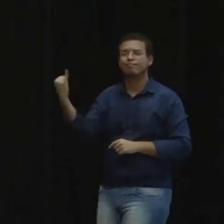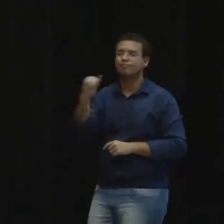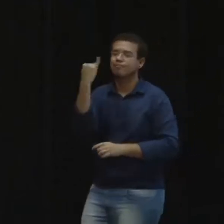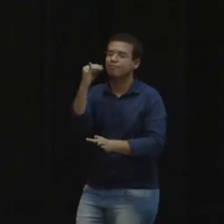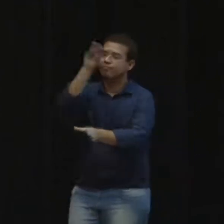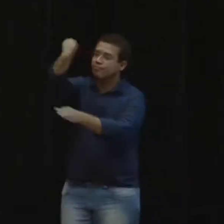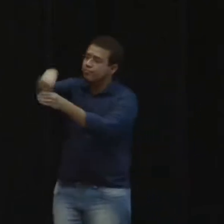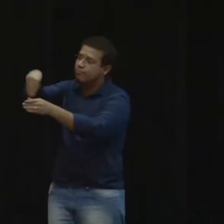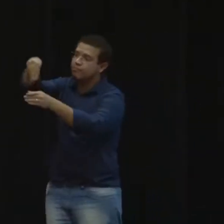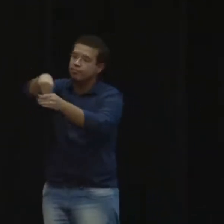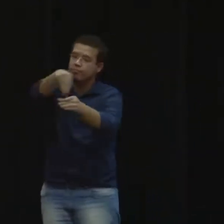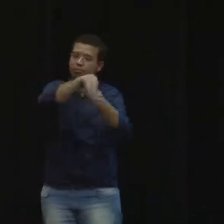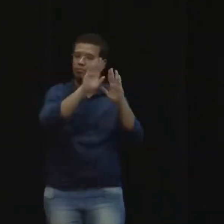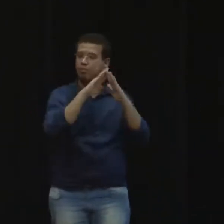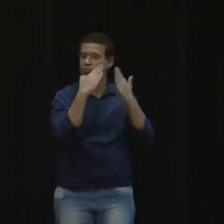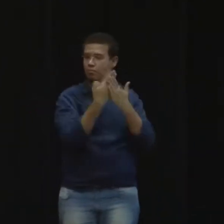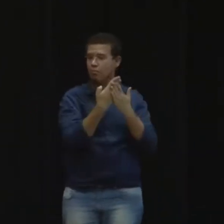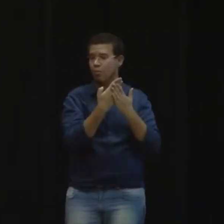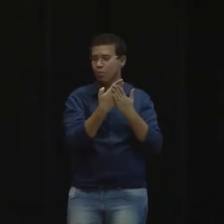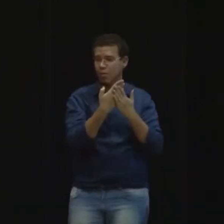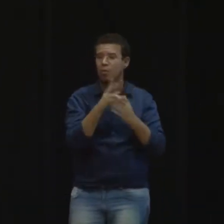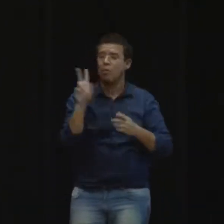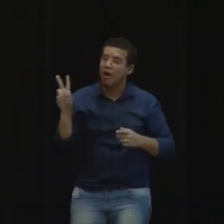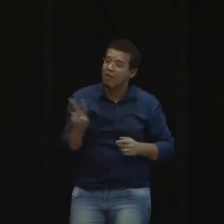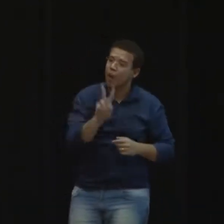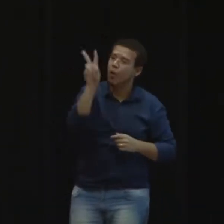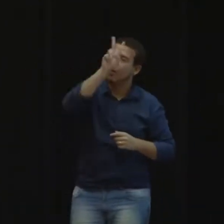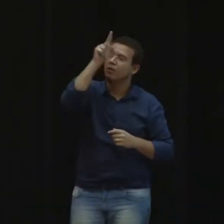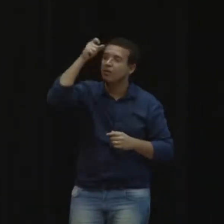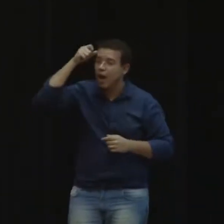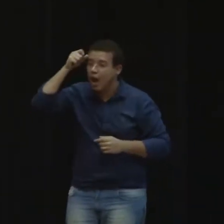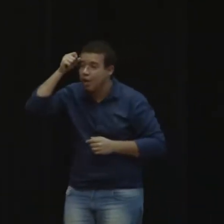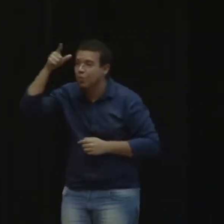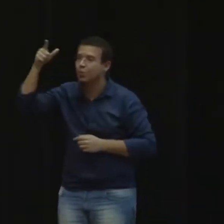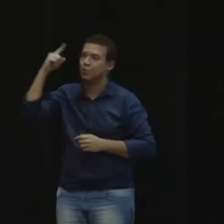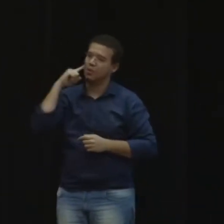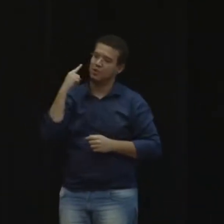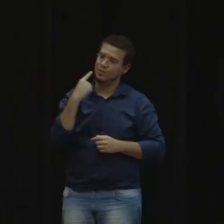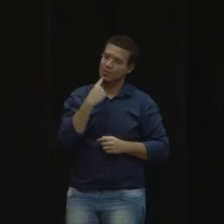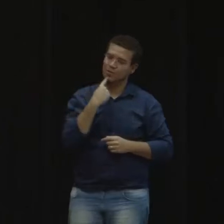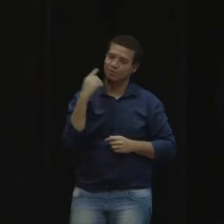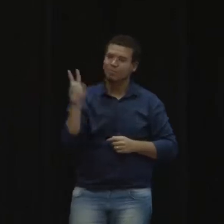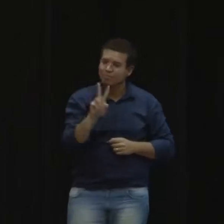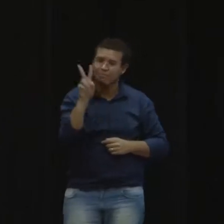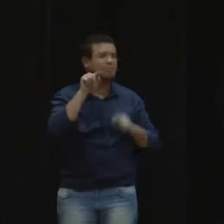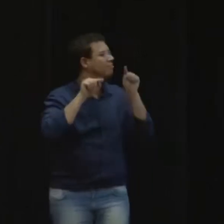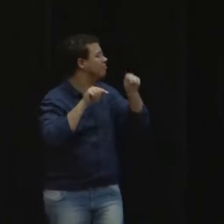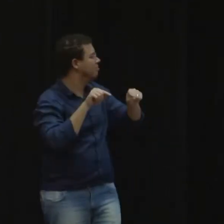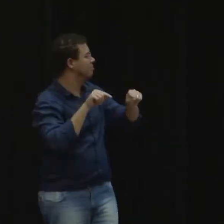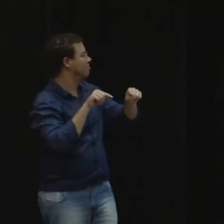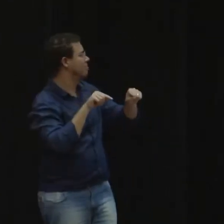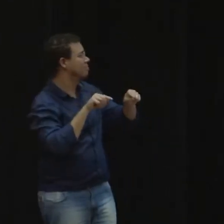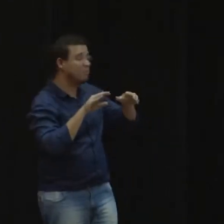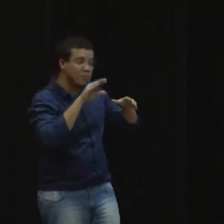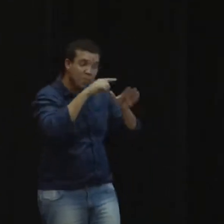A literatura surda é muito importante nos espaços escolares e precisa ser valorizada